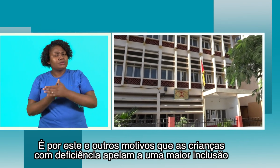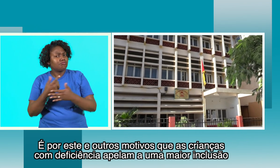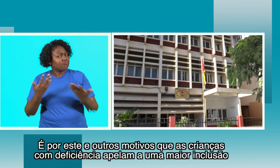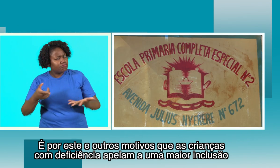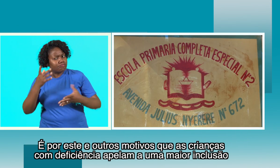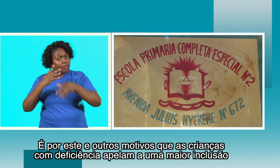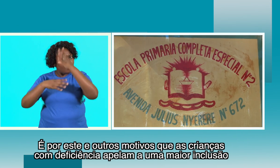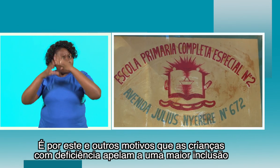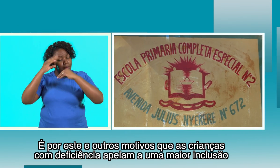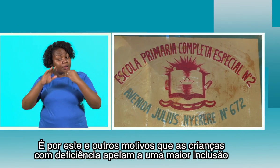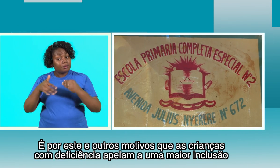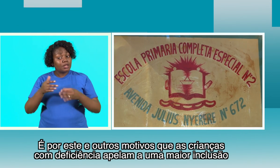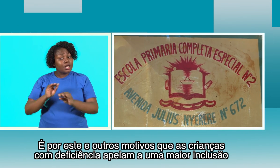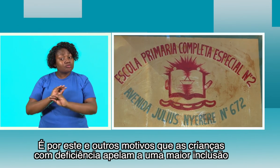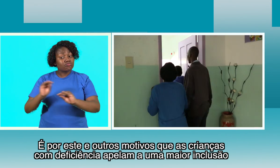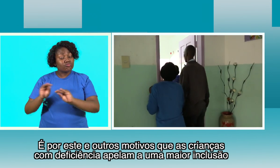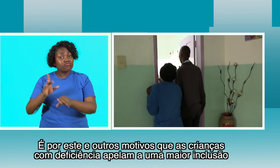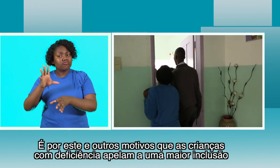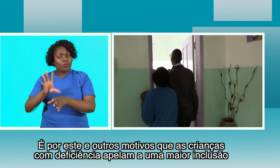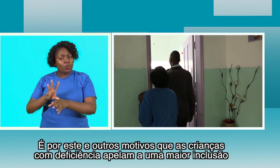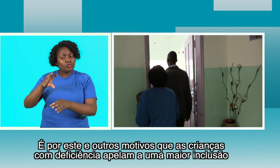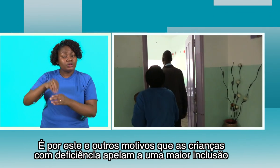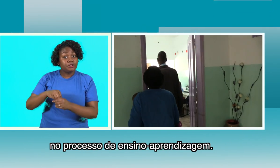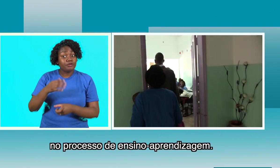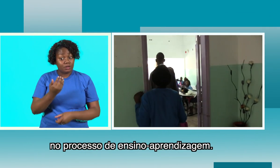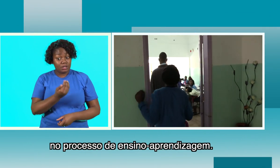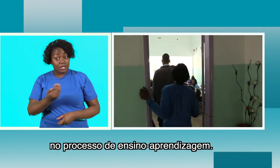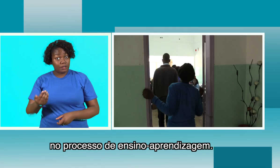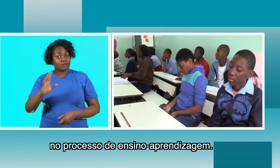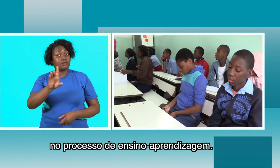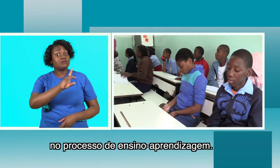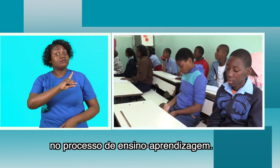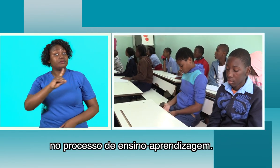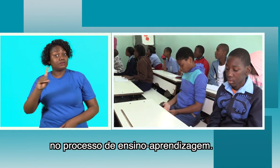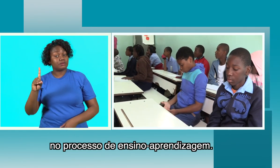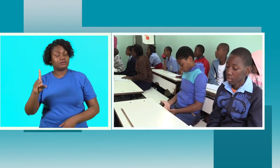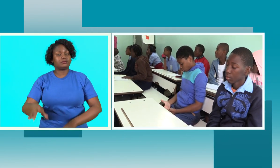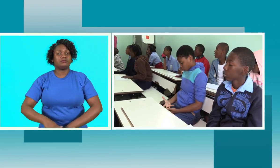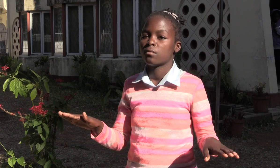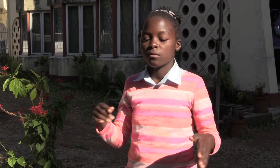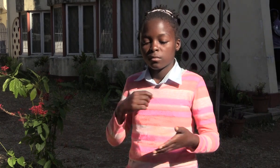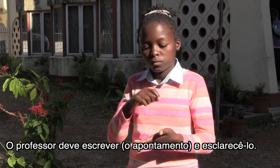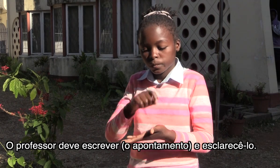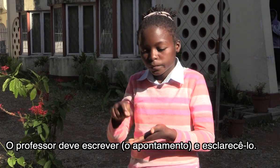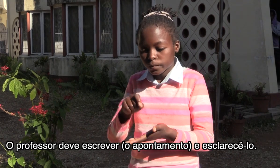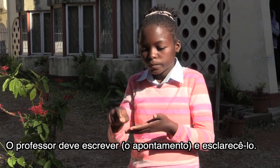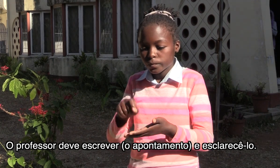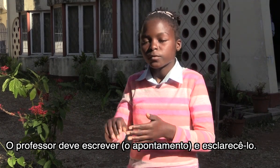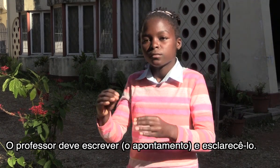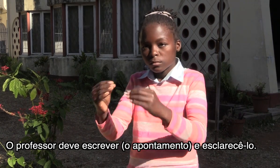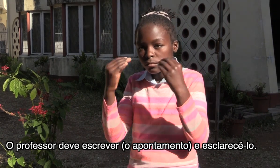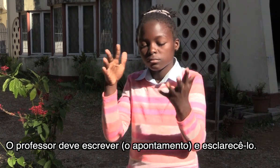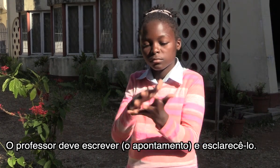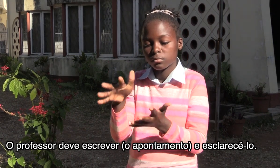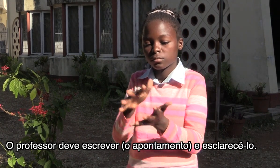motivos que as crianças com deficiência apelam a uma maior inclusão no processo de ensino e aprendizagem. O professor